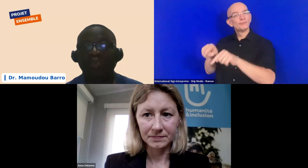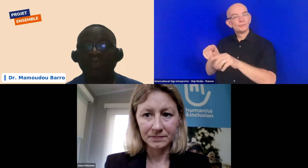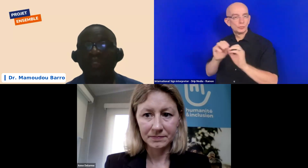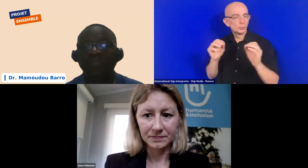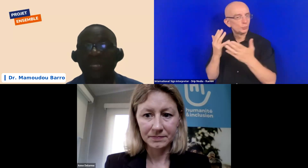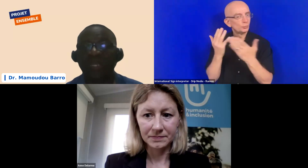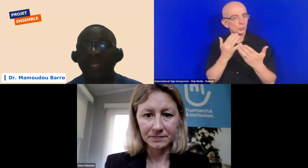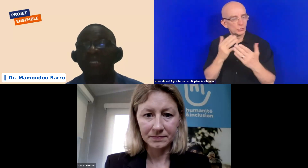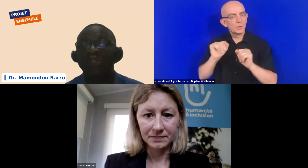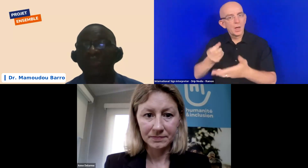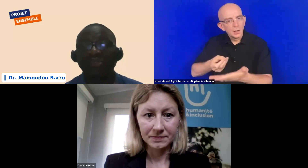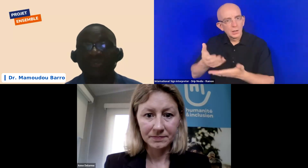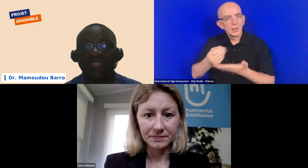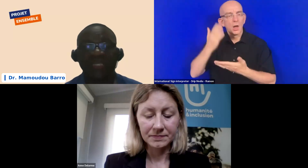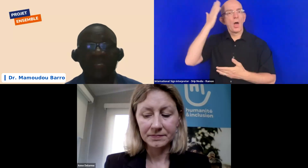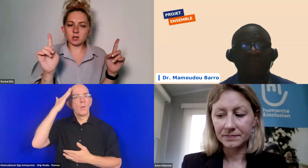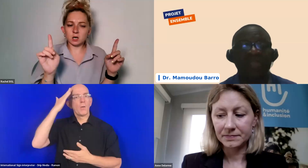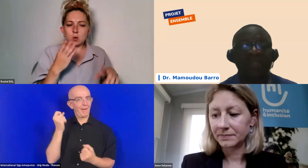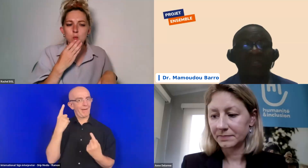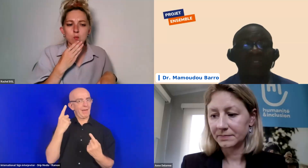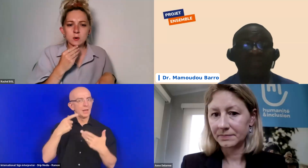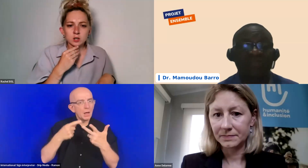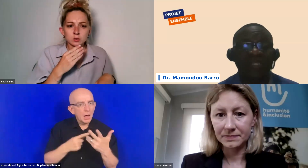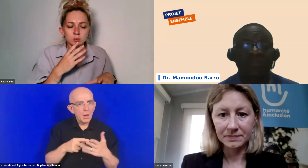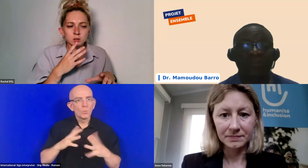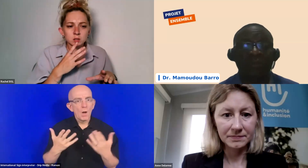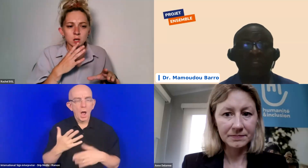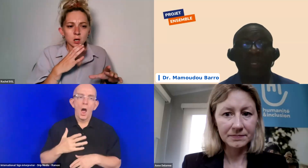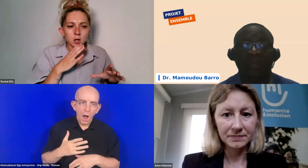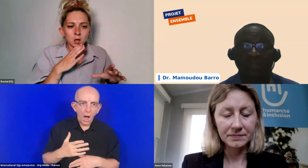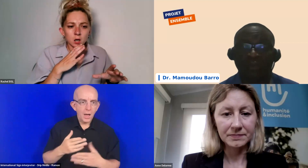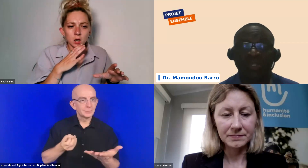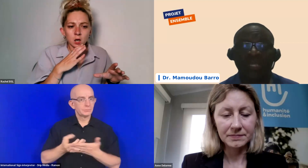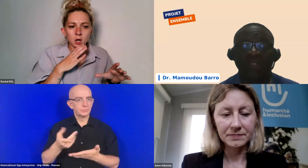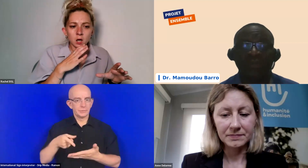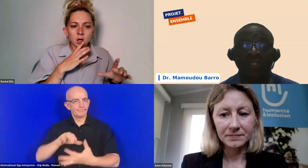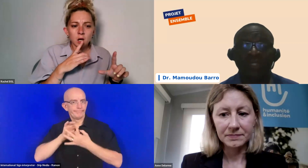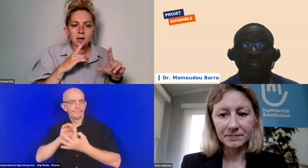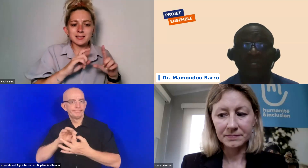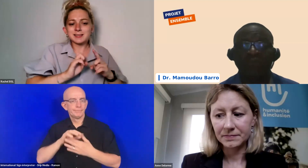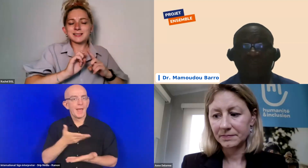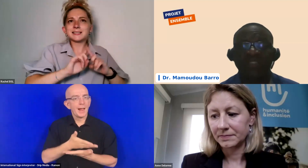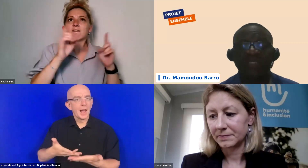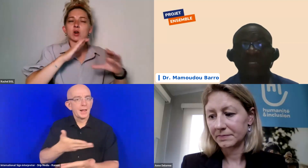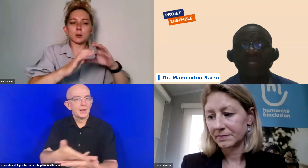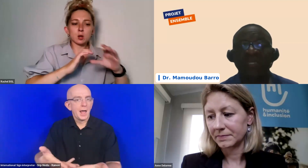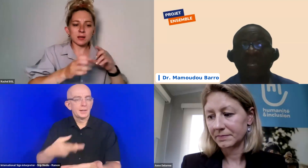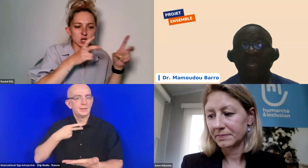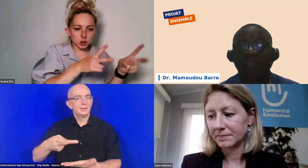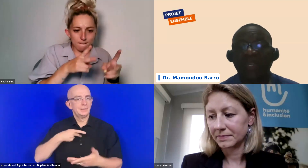de comportement social et essayons d'utiliser différentes méthodes de communication